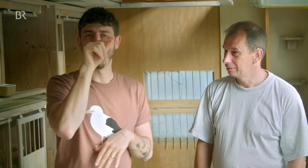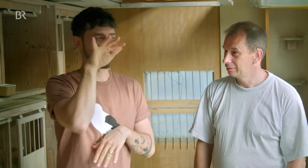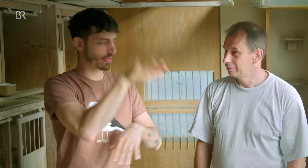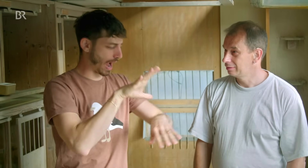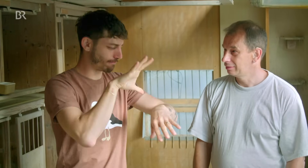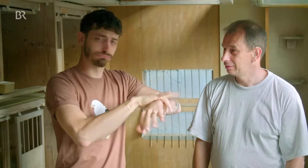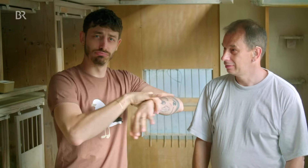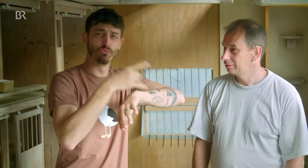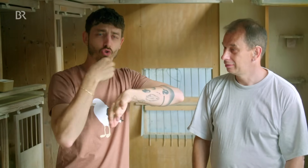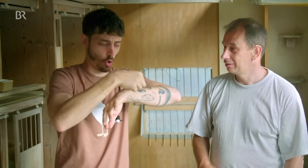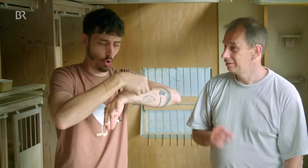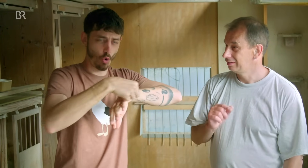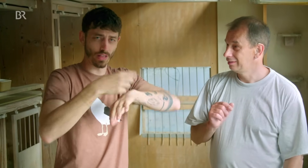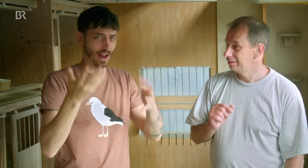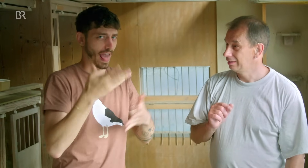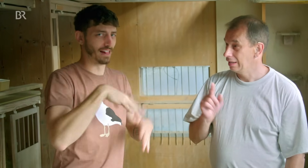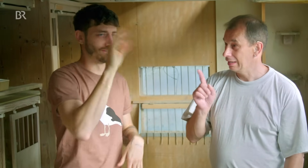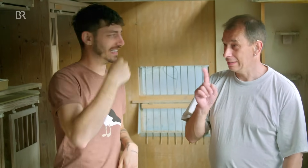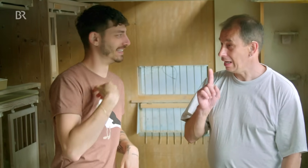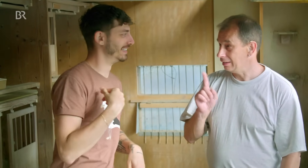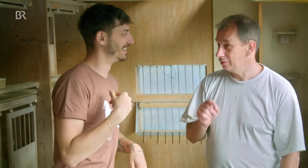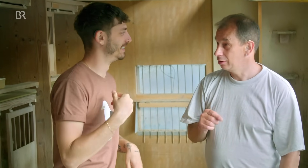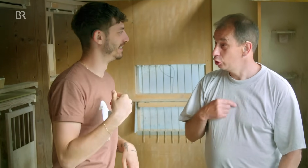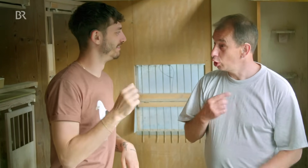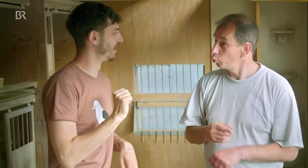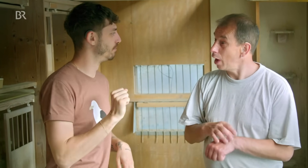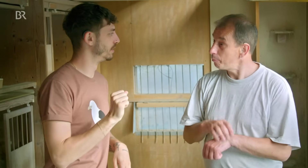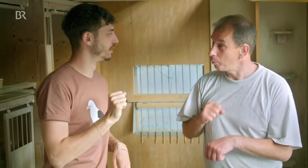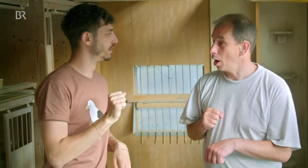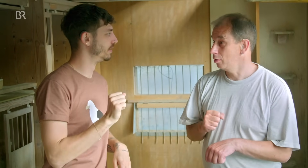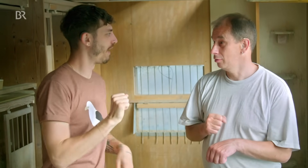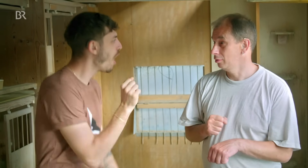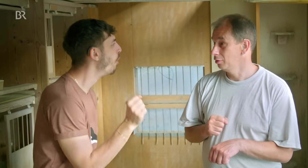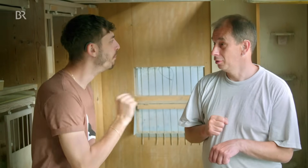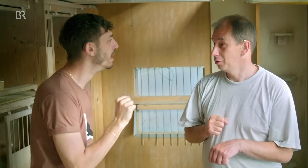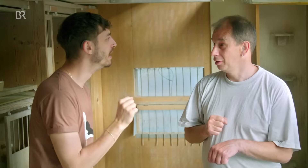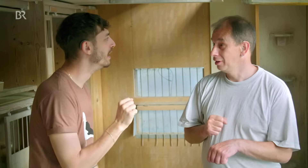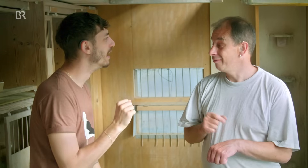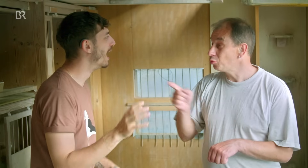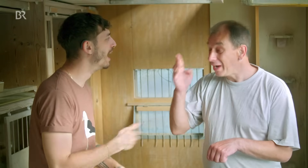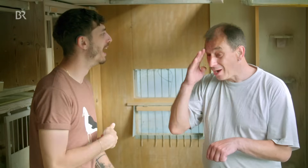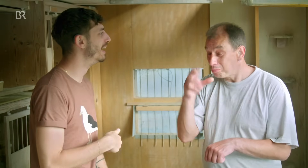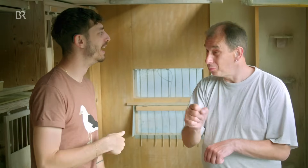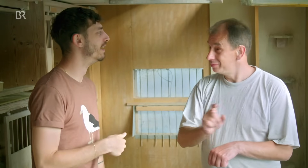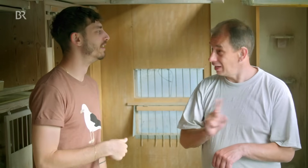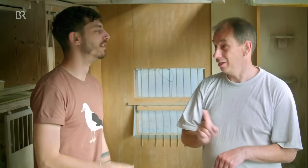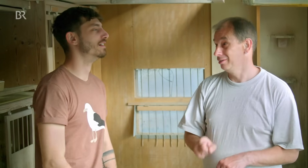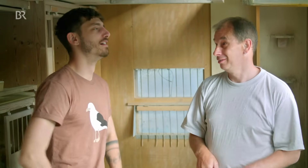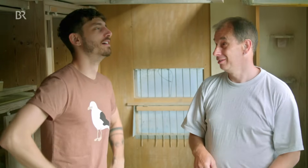sowieso schnell hier, weil die rote Fußhülse ja auffällig ist. Nein, die habe ich schon runtergemacht. Warum? Ja, weil du das selbst suchen sollst. Nach